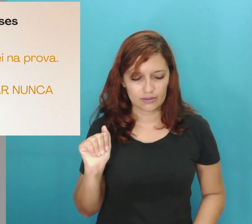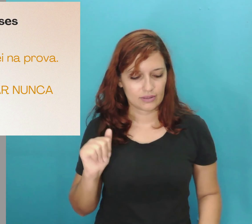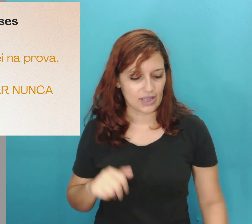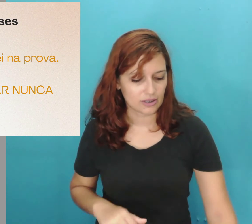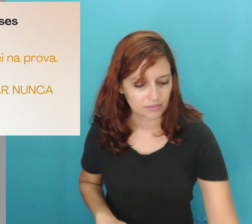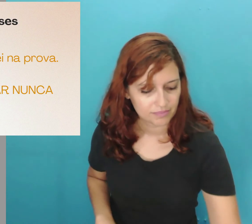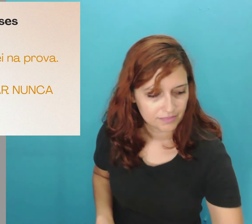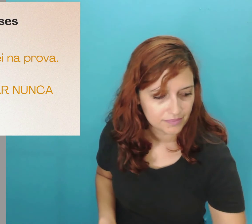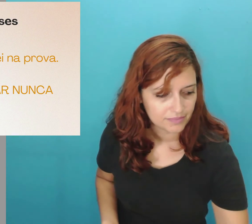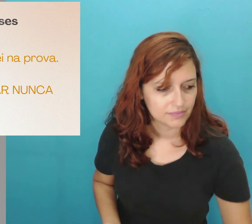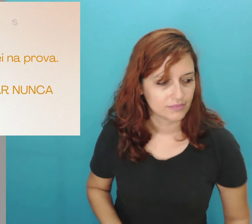Certo?